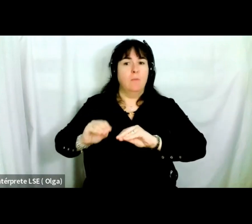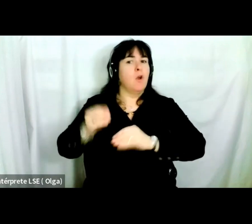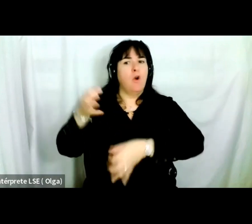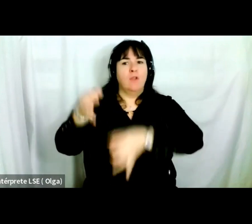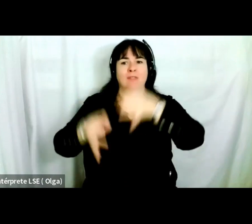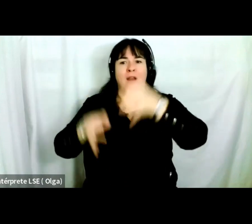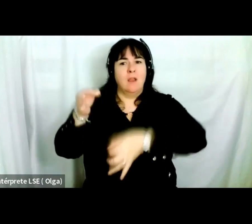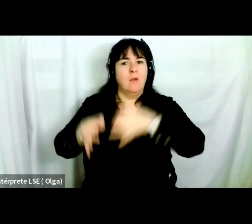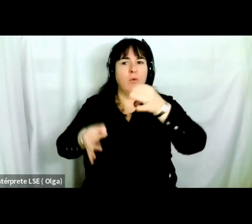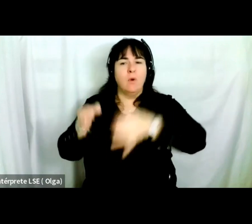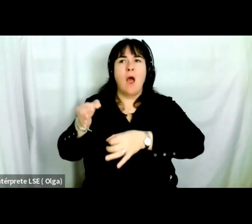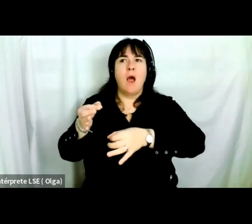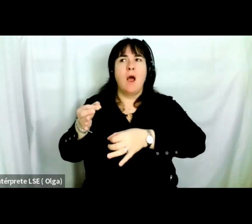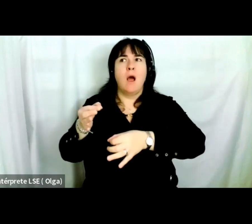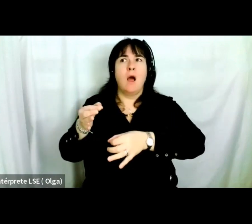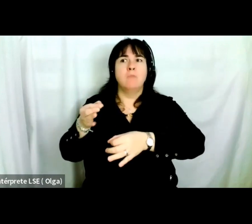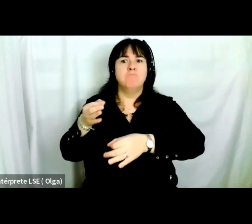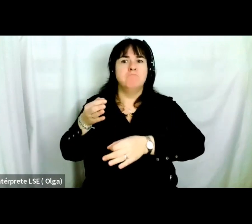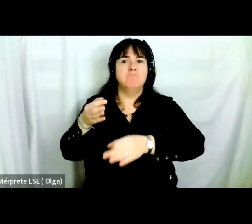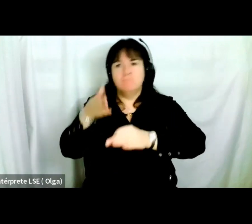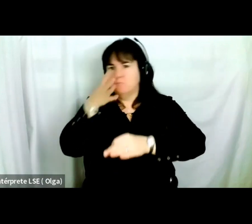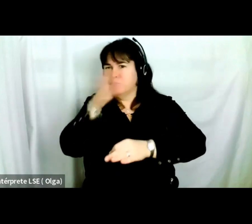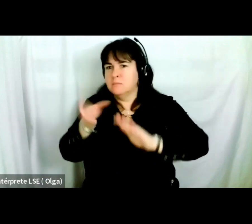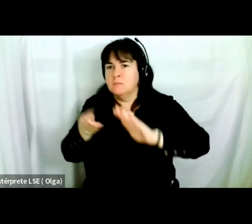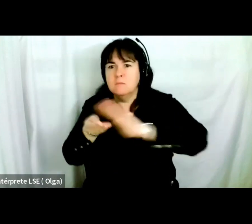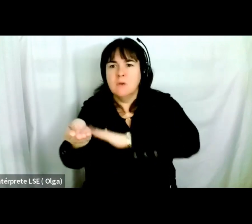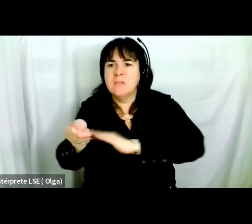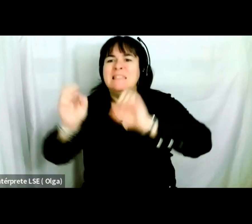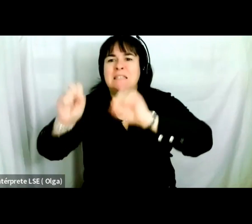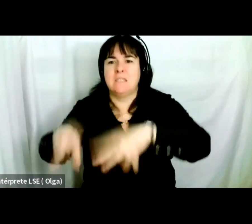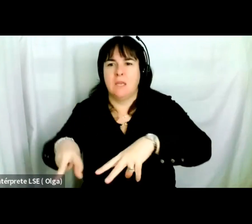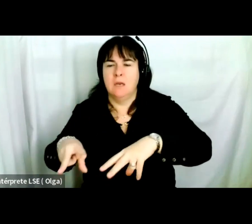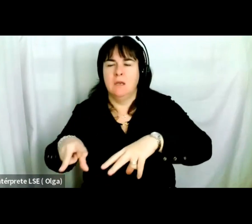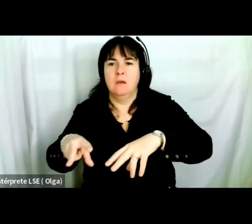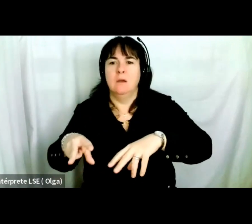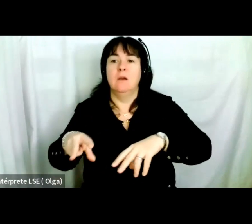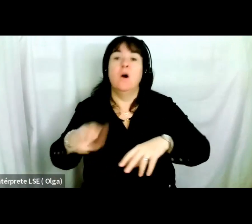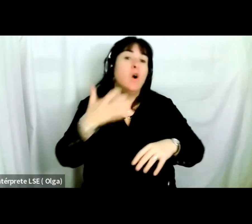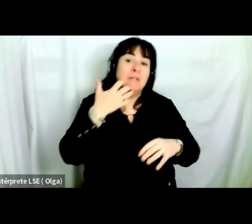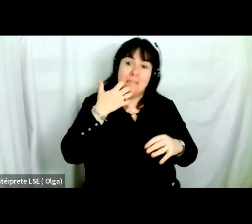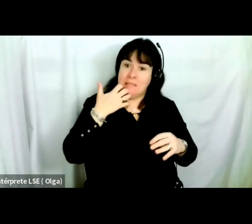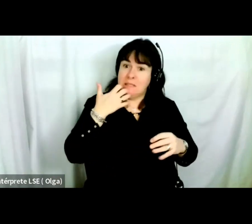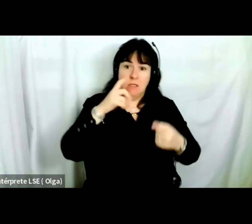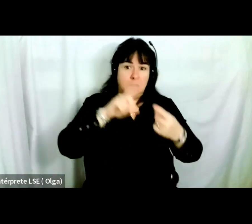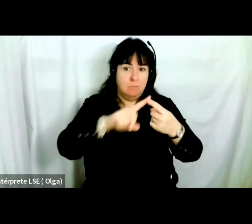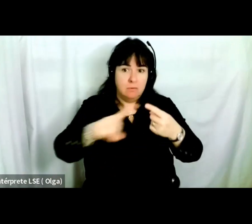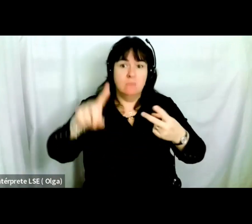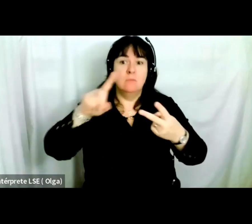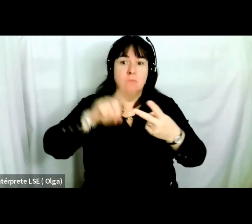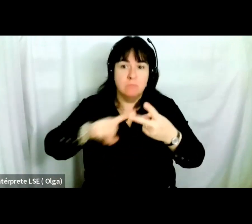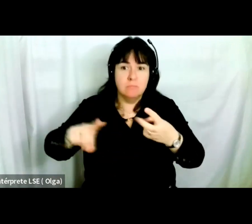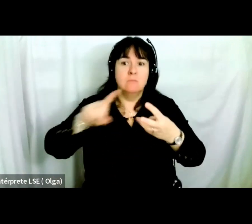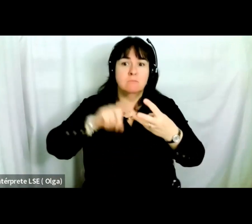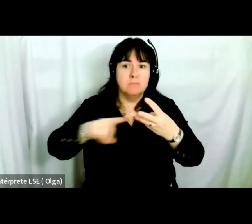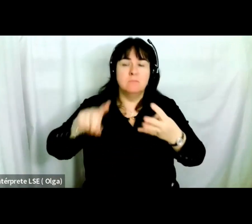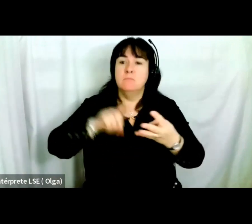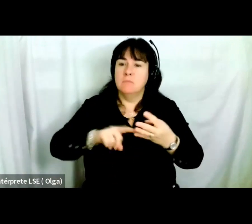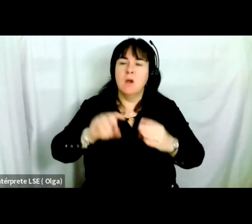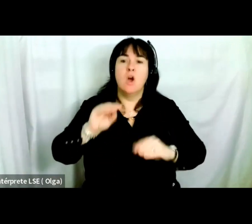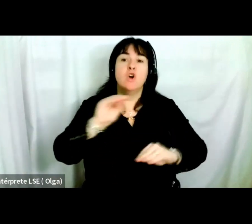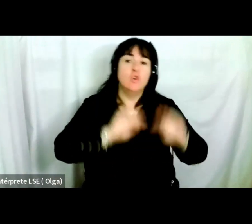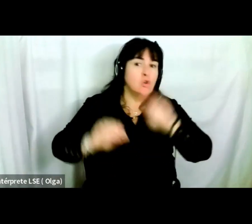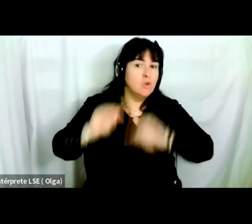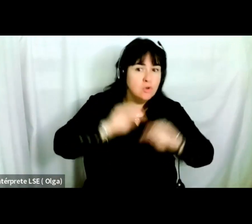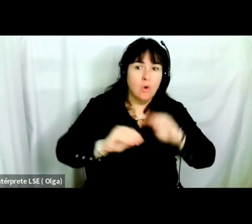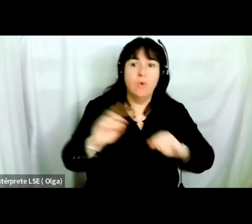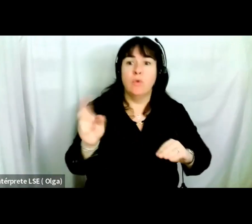con carácter previo. Y si finalmente no se soluciona, como planteaba antes en la introducción Anuska, ya acudiremos